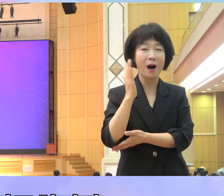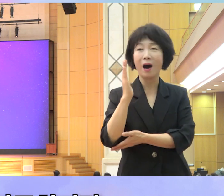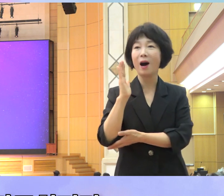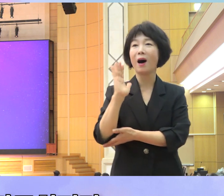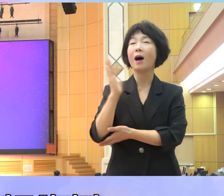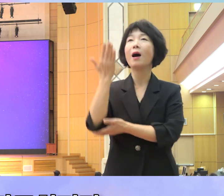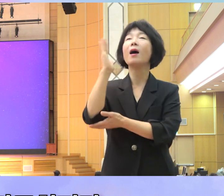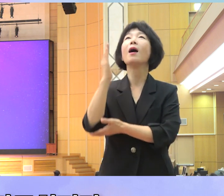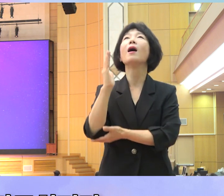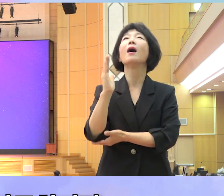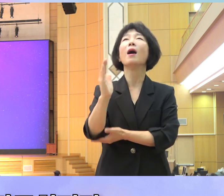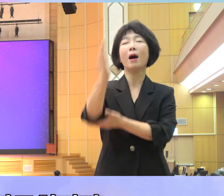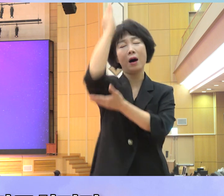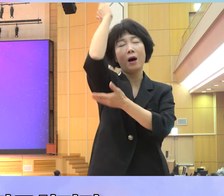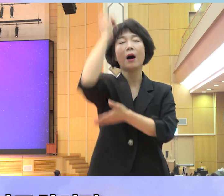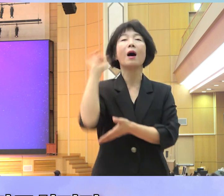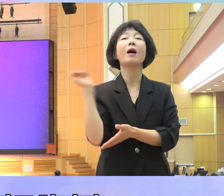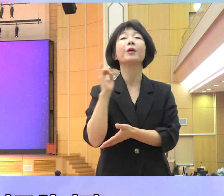영광